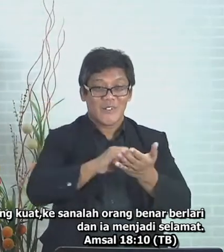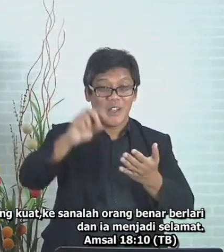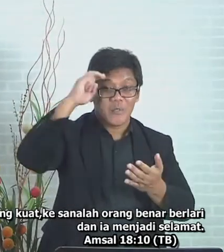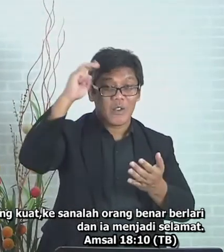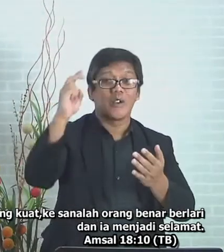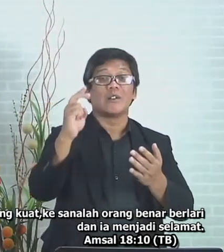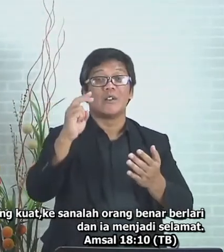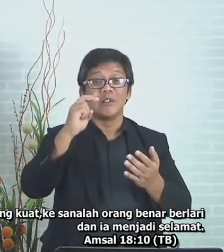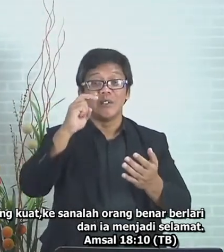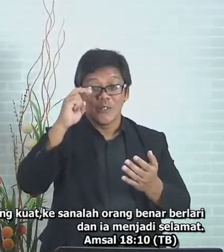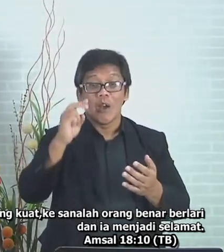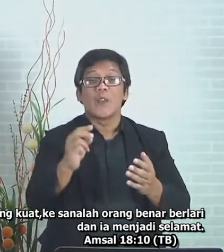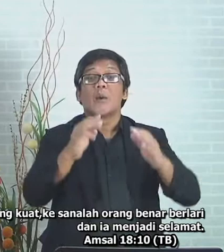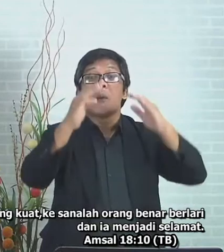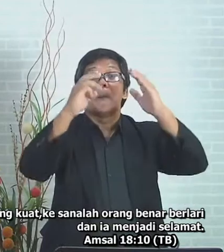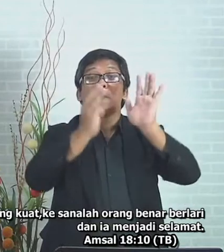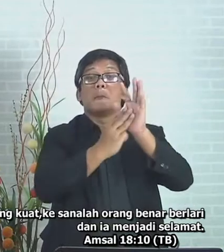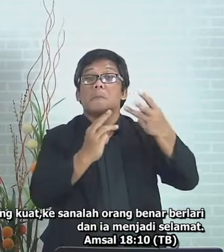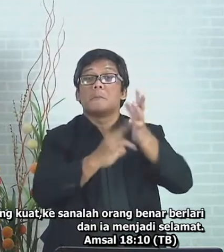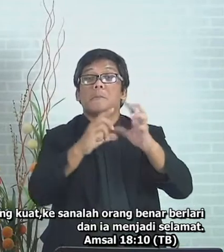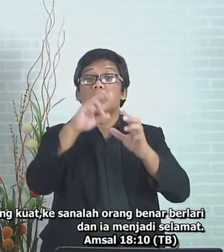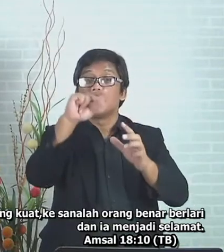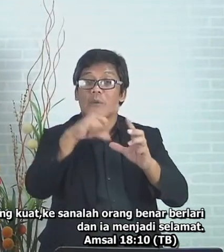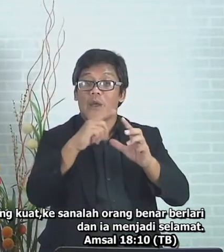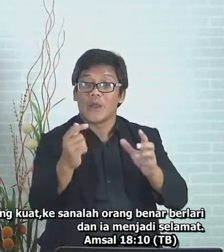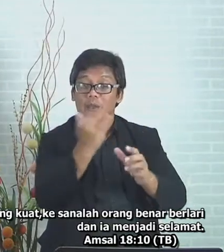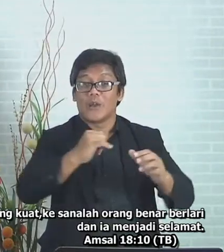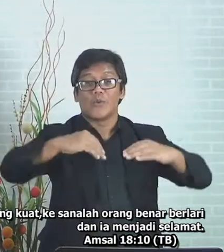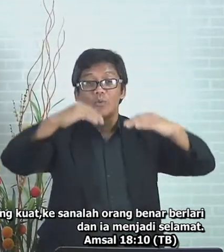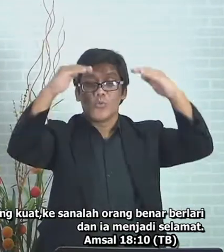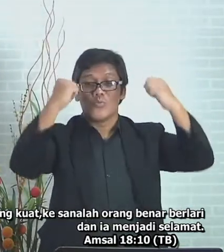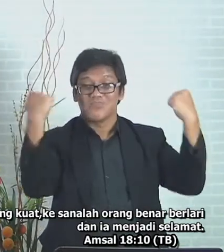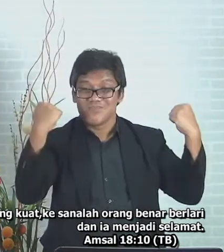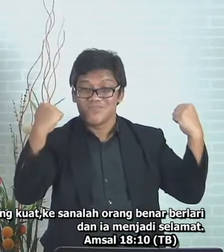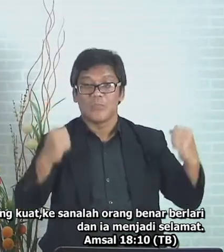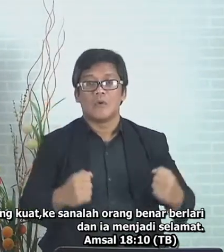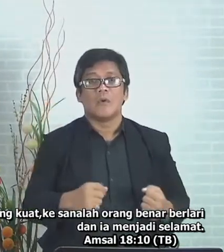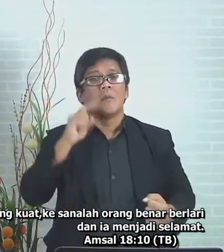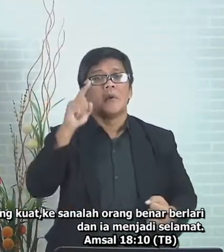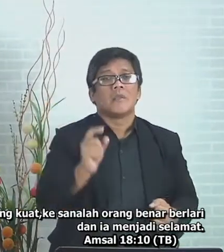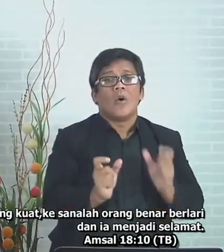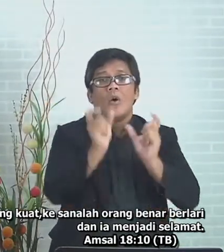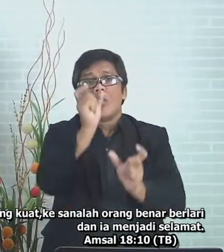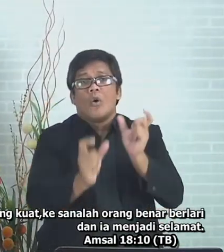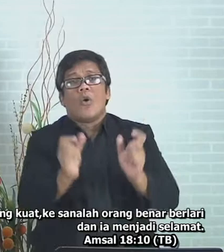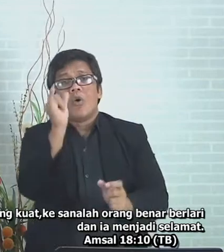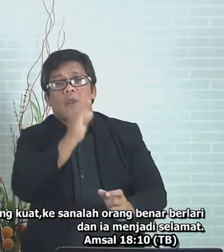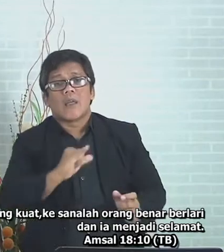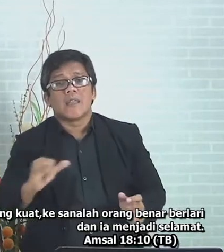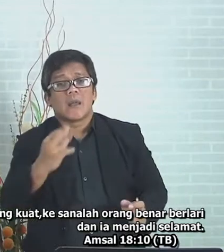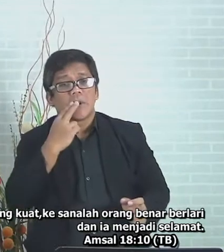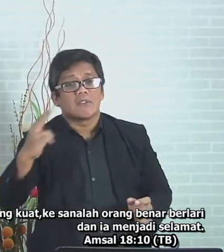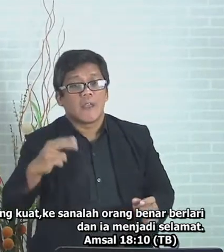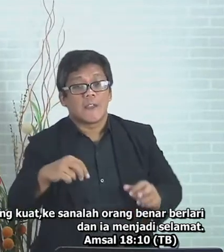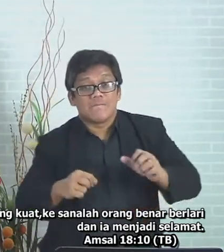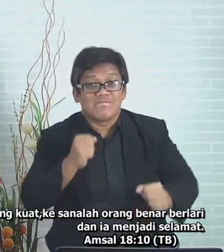yang kokoh yang tangguh Hai sehingga dikatakan kesanalah orang benar berlari